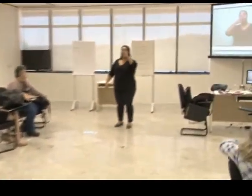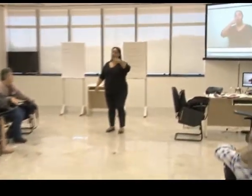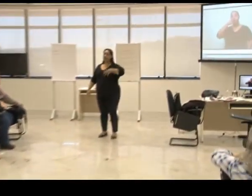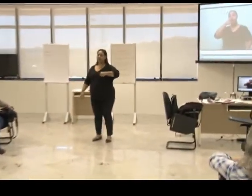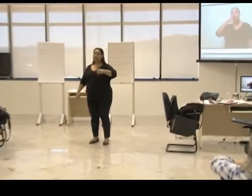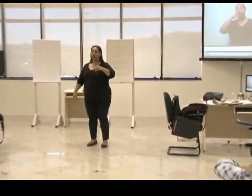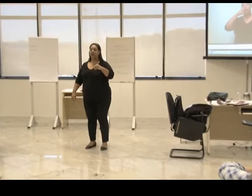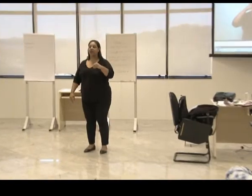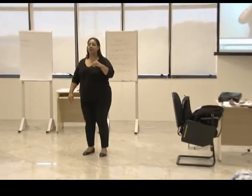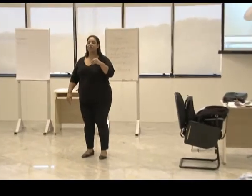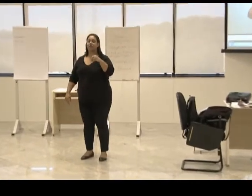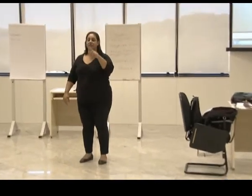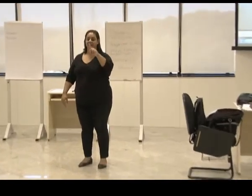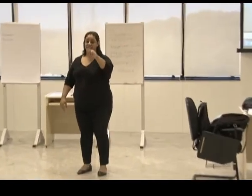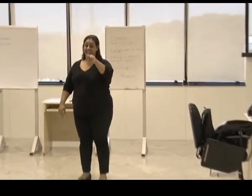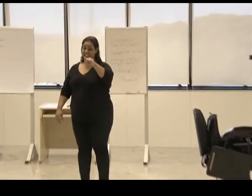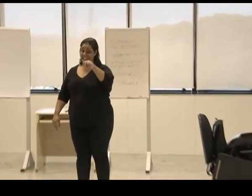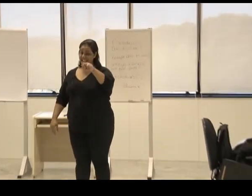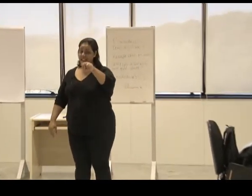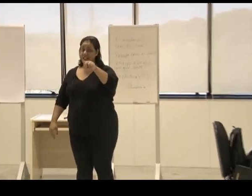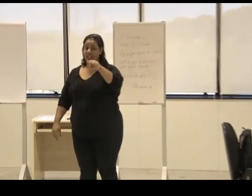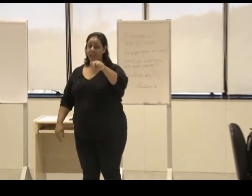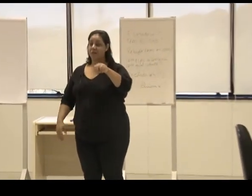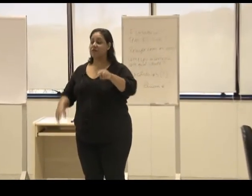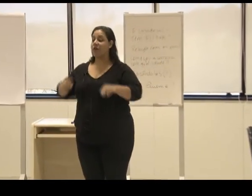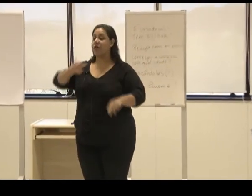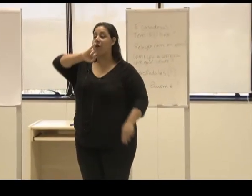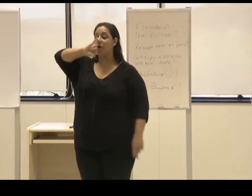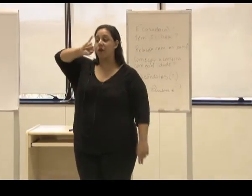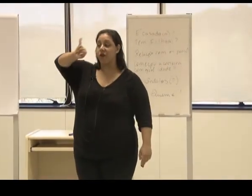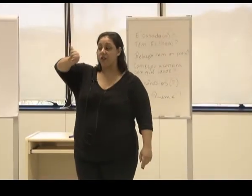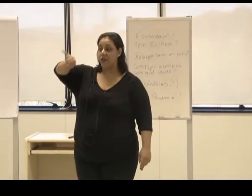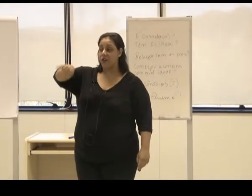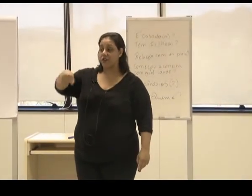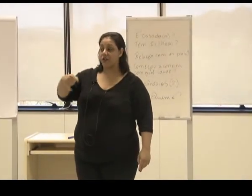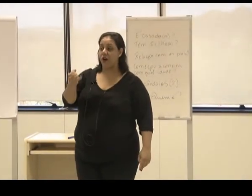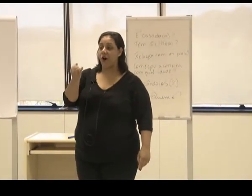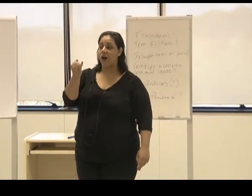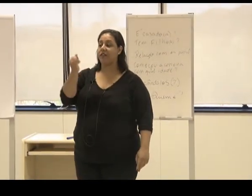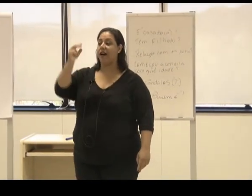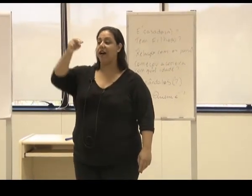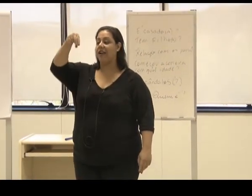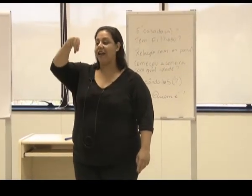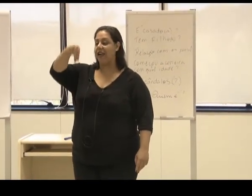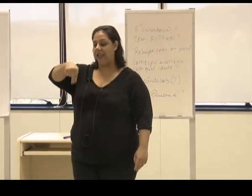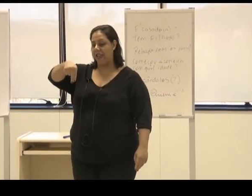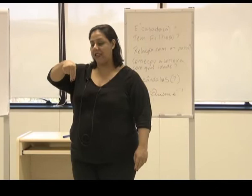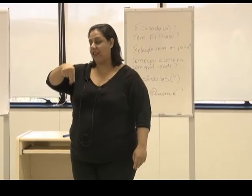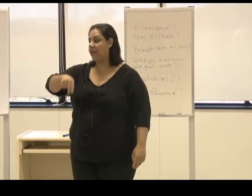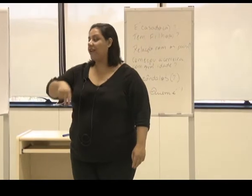3 filhos. Gêmeos e o JN.